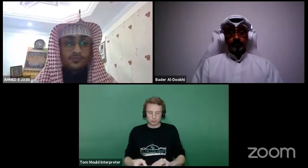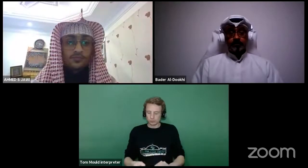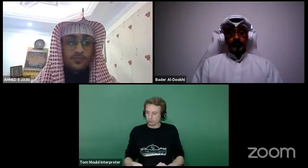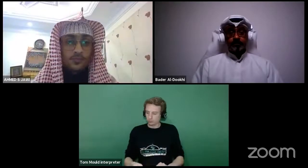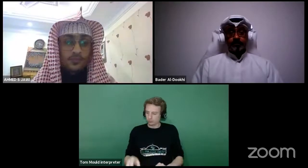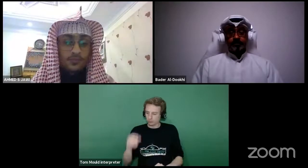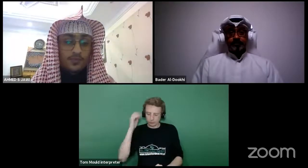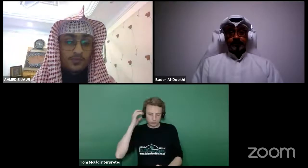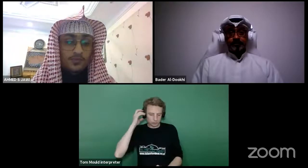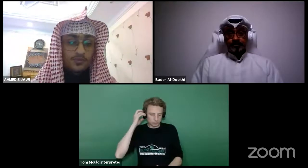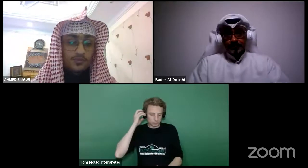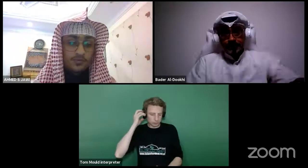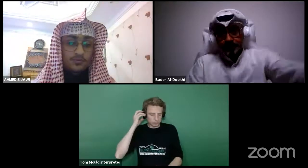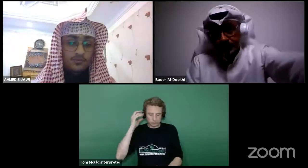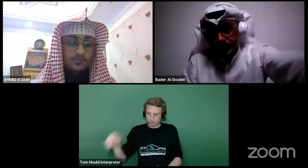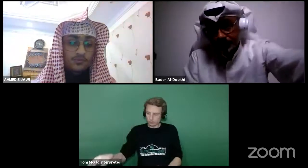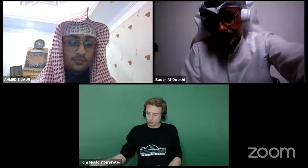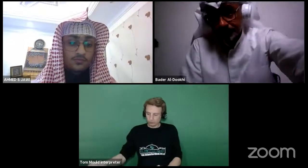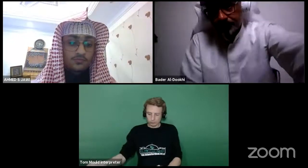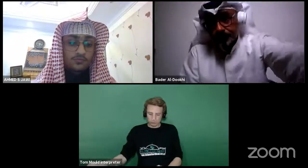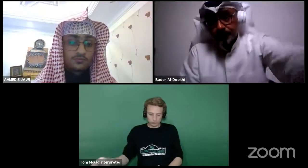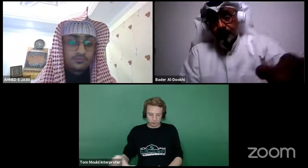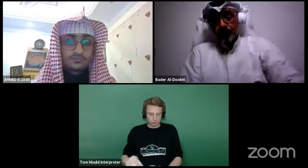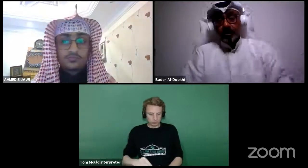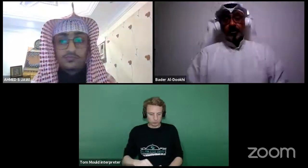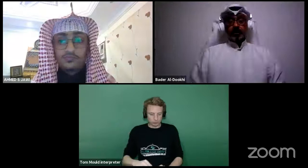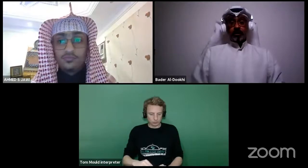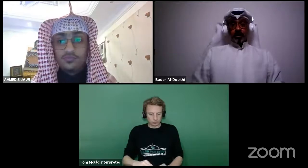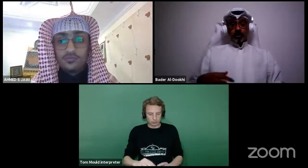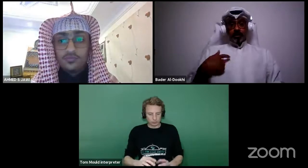Okay, we're live. Bismillah. Carry on.